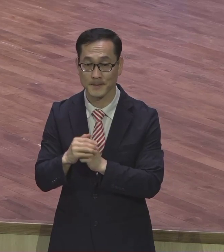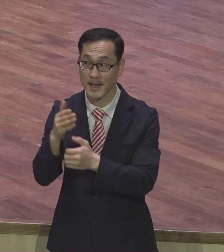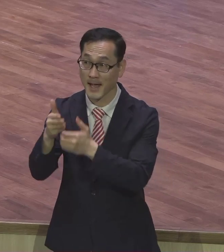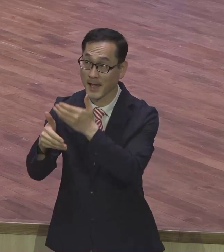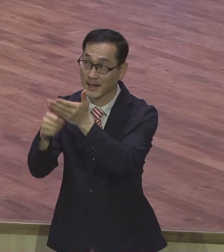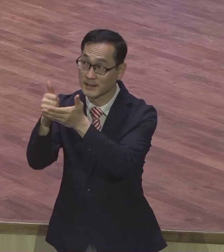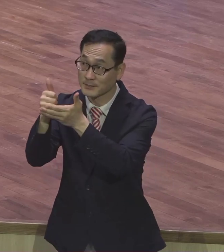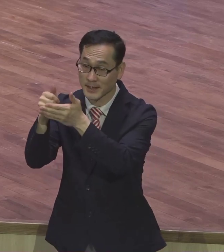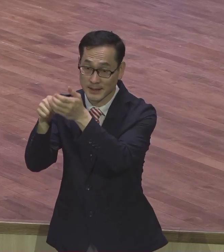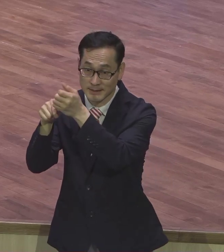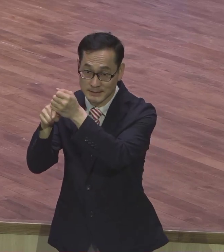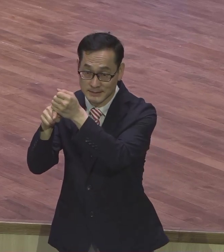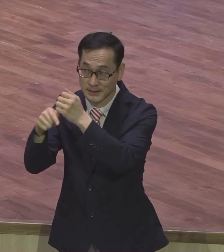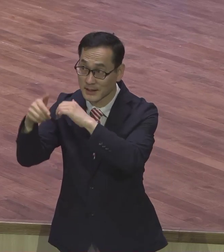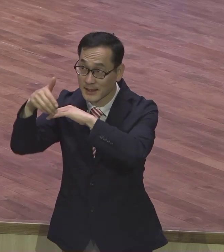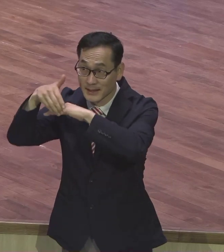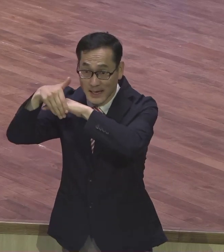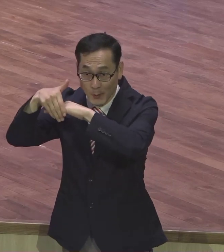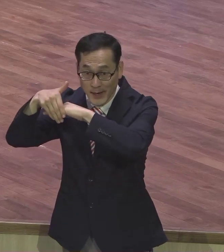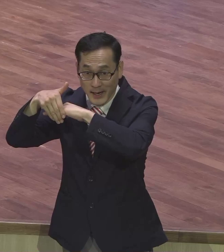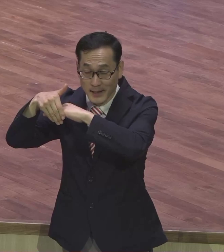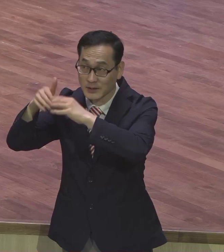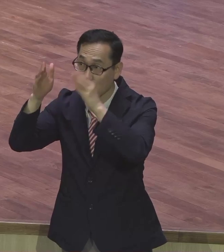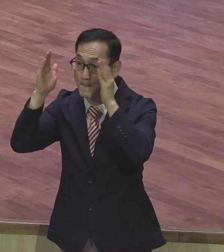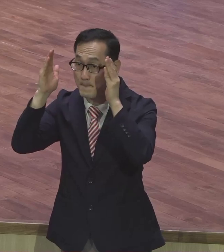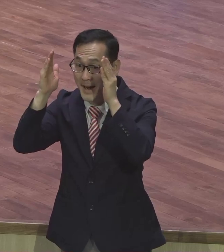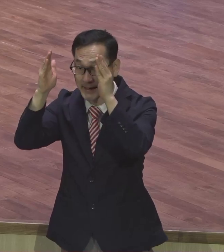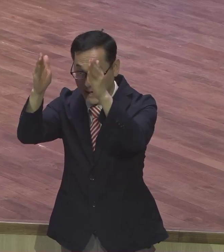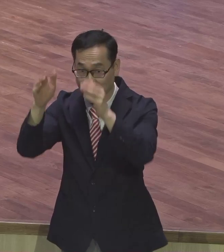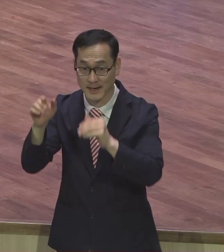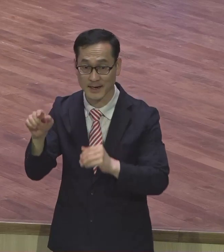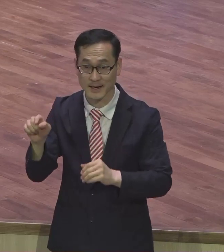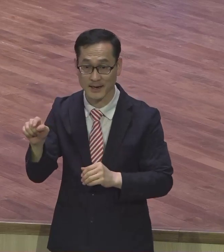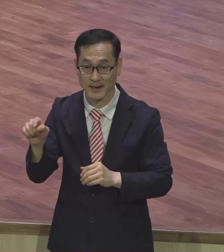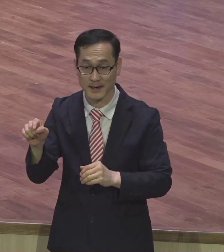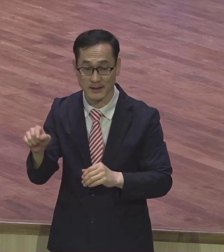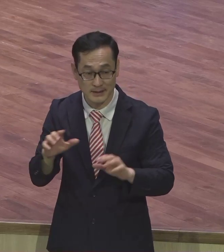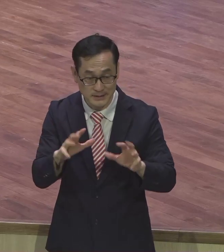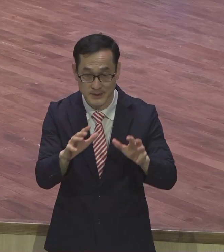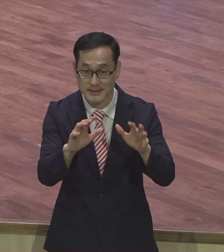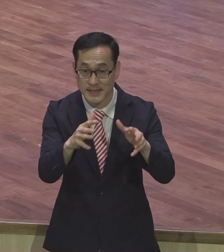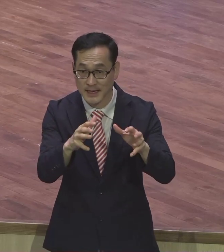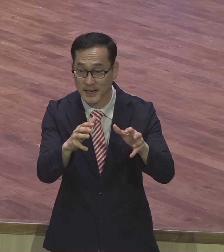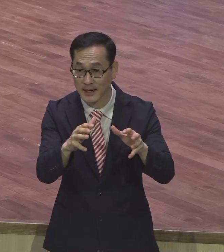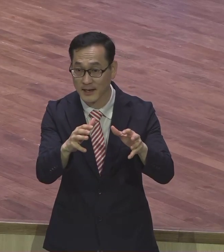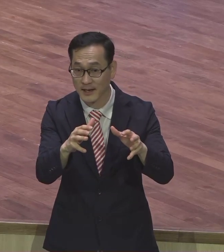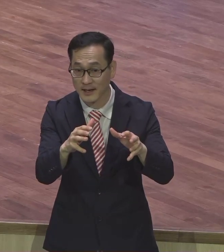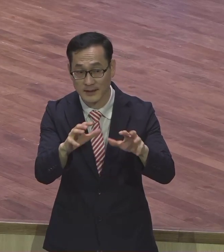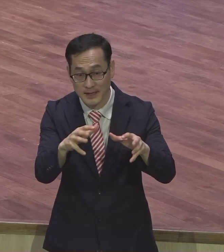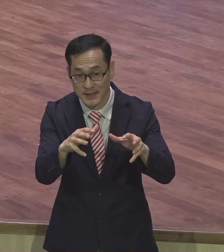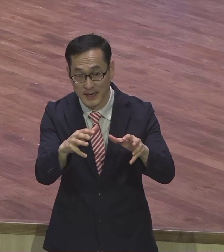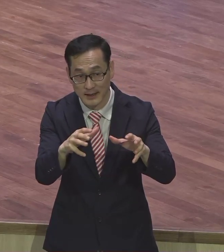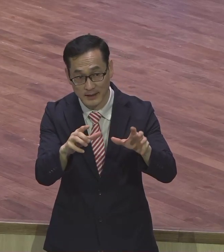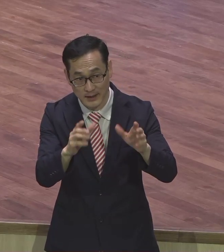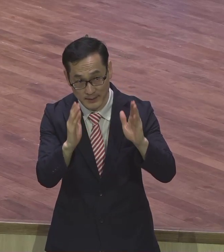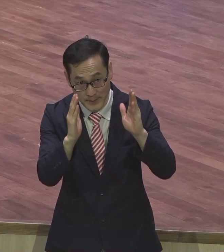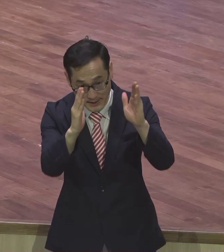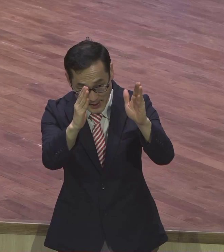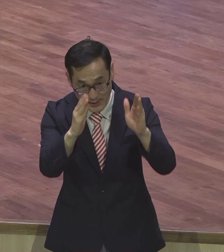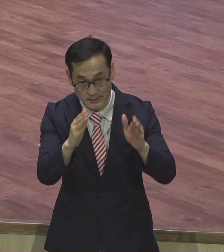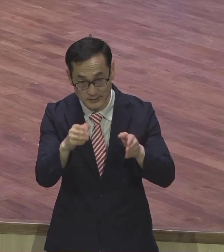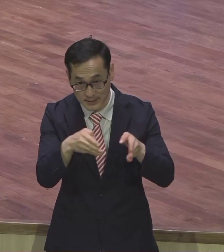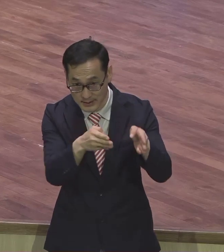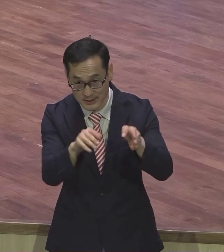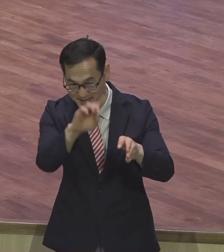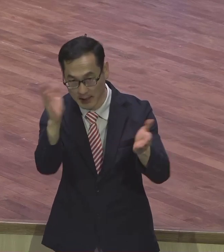뜻과 계획과 방향이 전혀 현재 맞지 않다. 지금